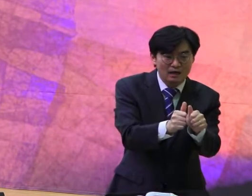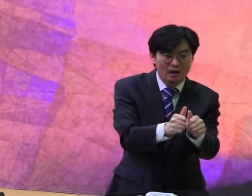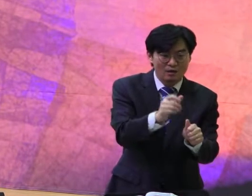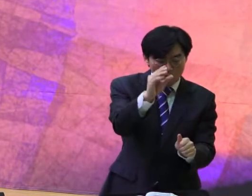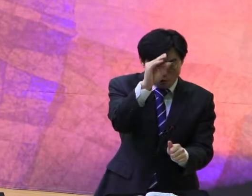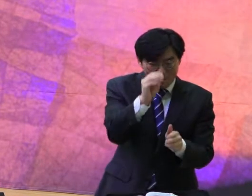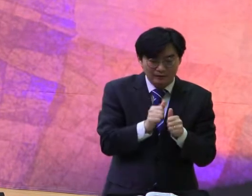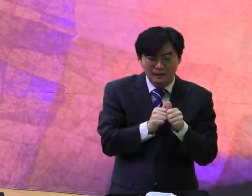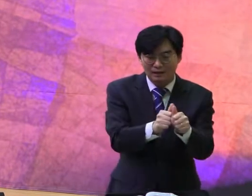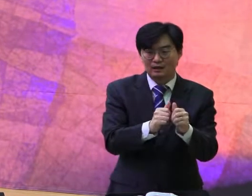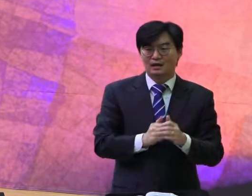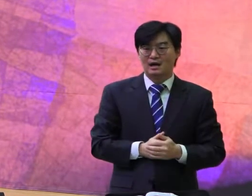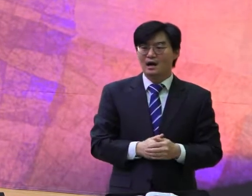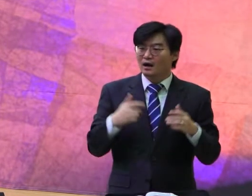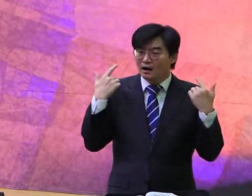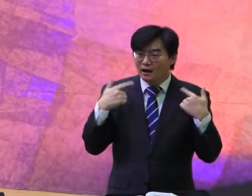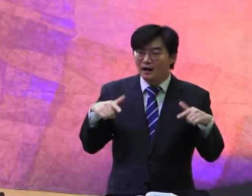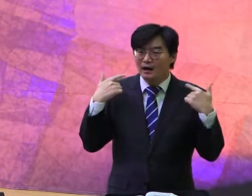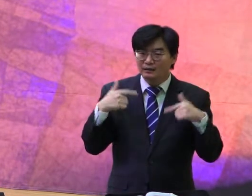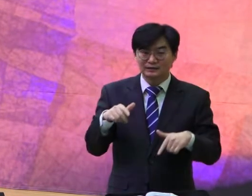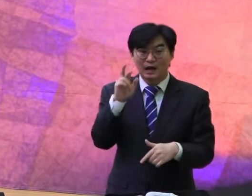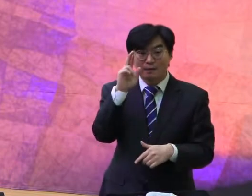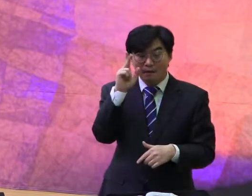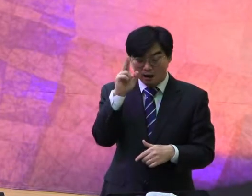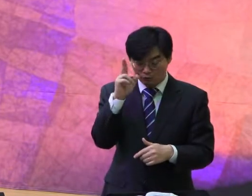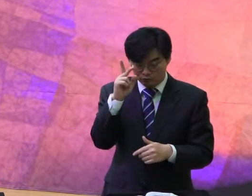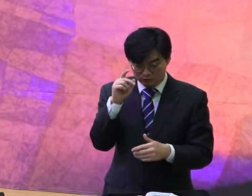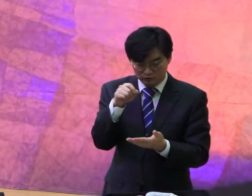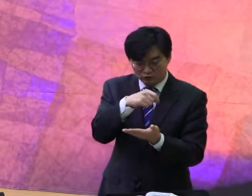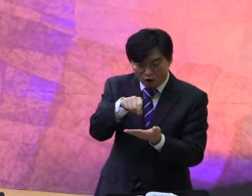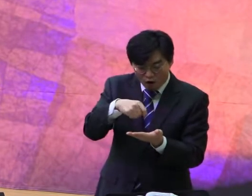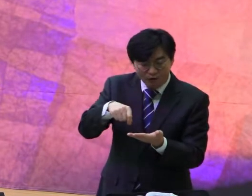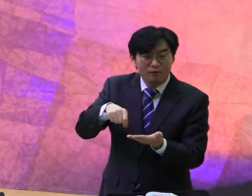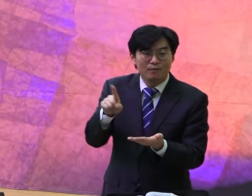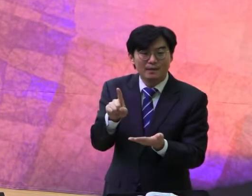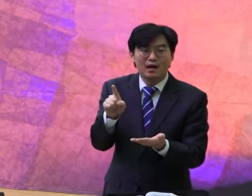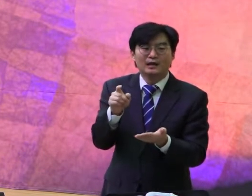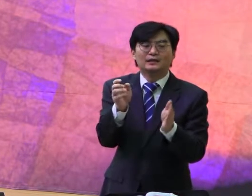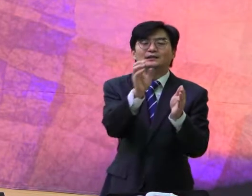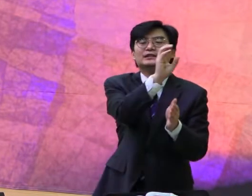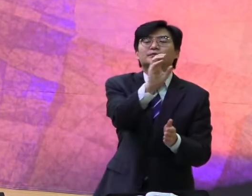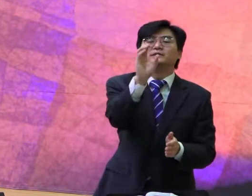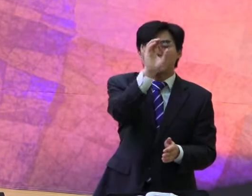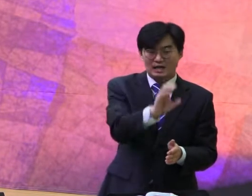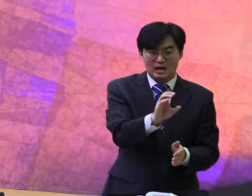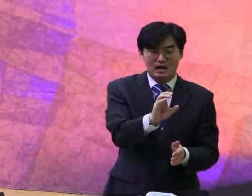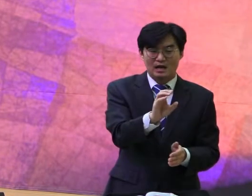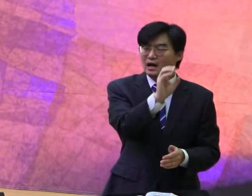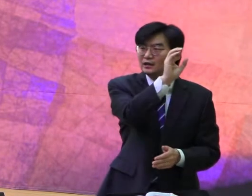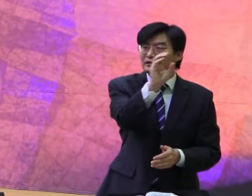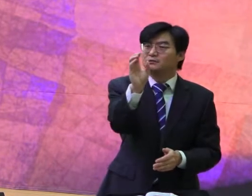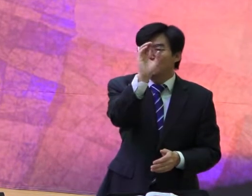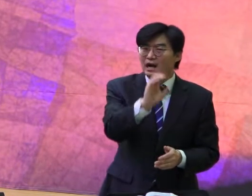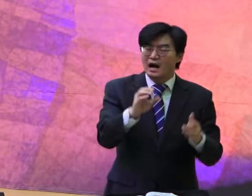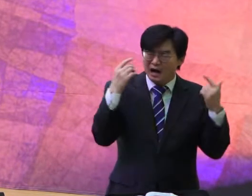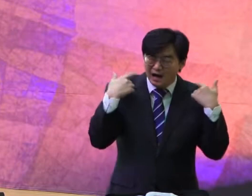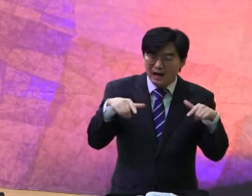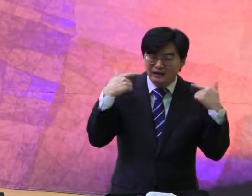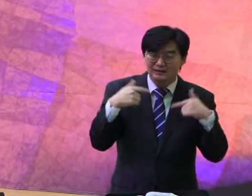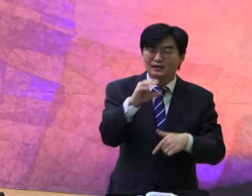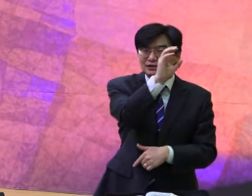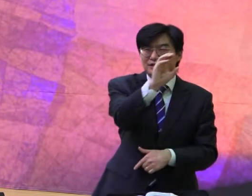속에서 계속해서 십자가에 대해서 이야기했습니다. 십자가에 대해서 말하고 또 말하고 십자가를 강조하고 나는